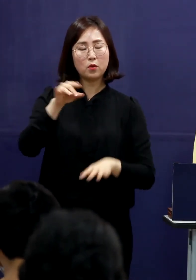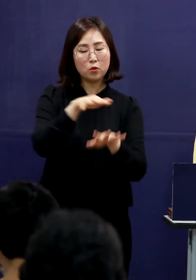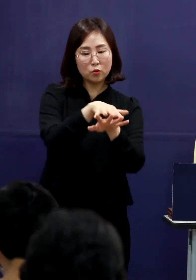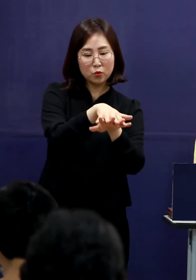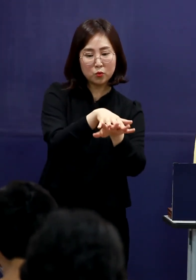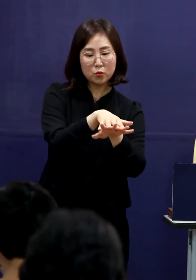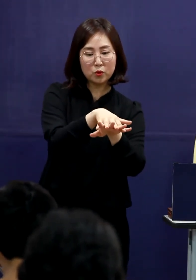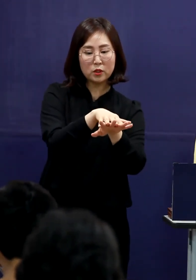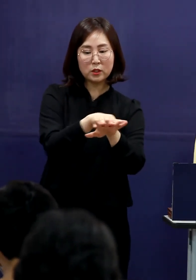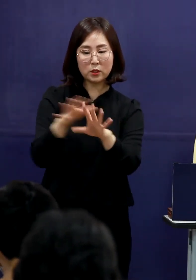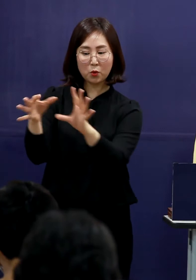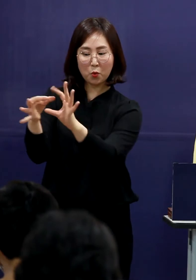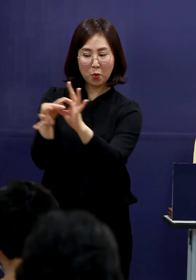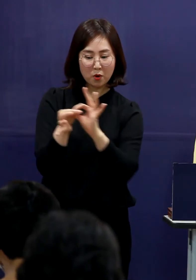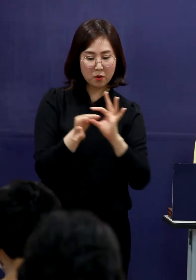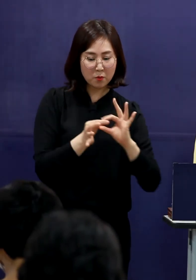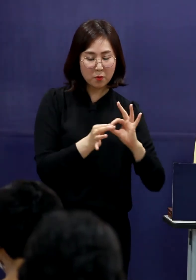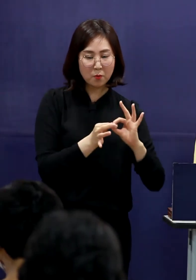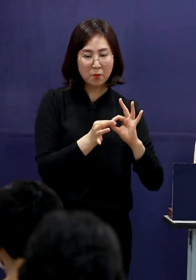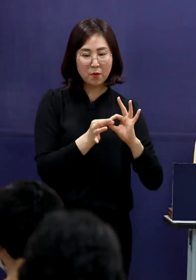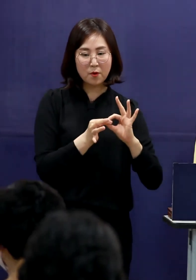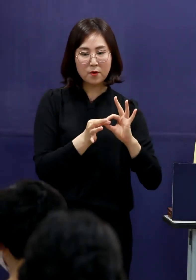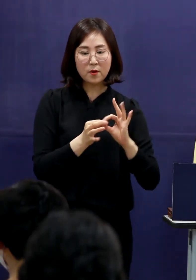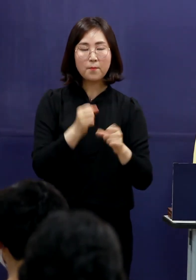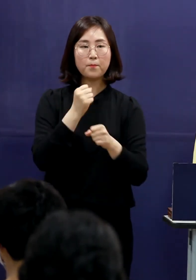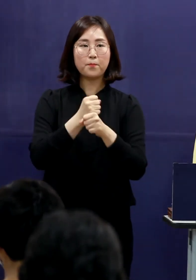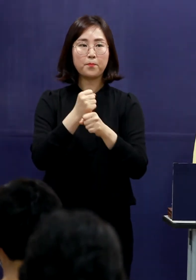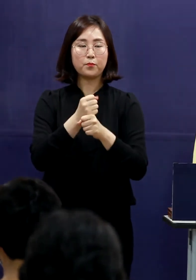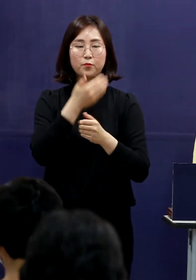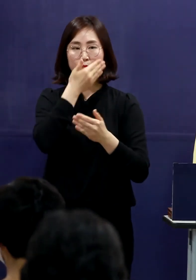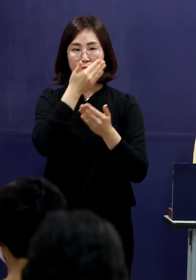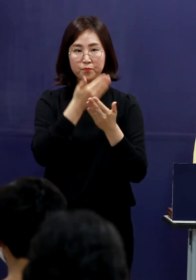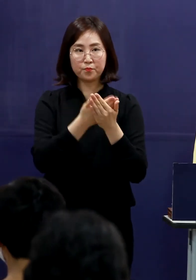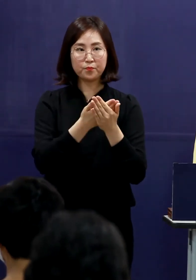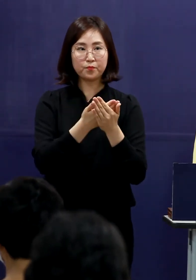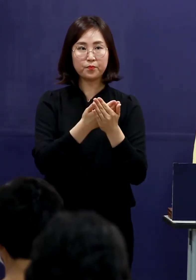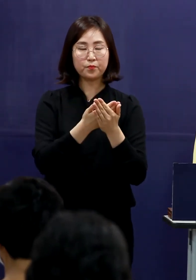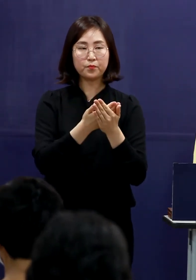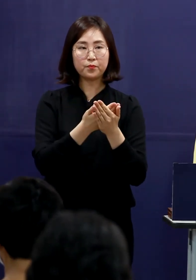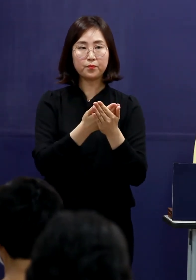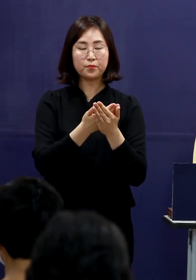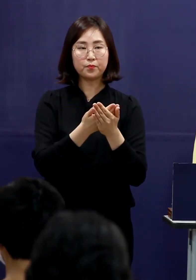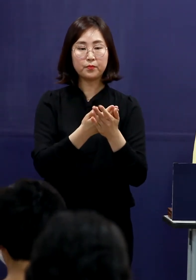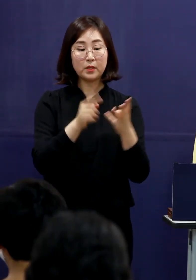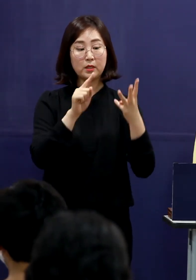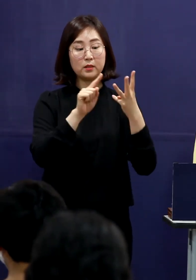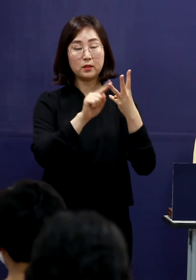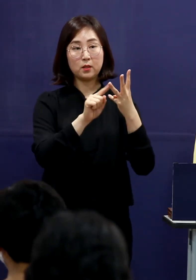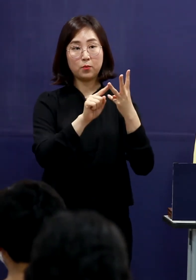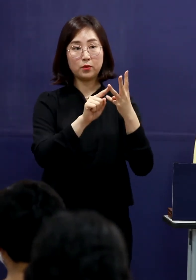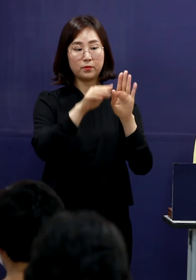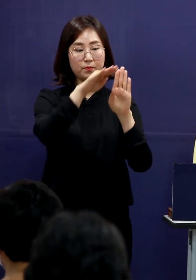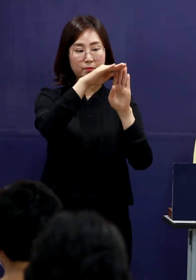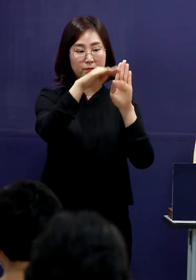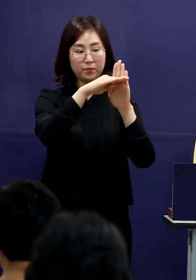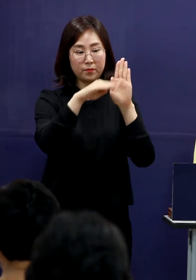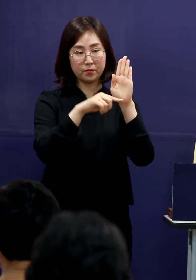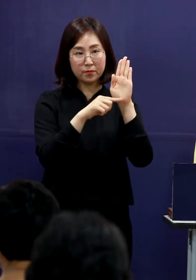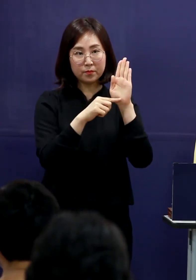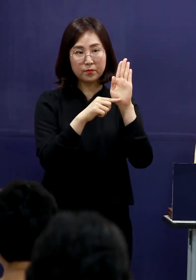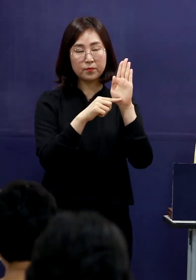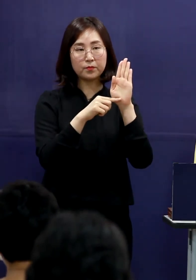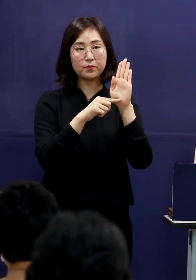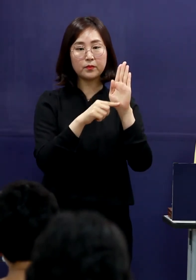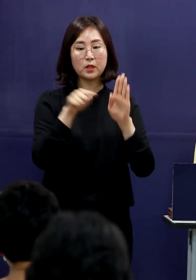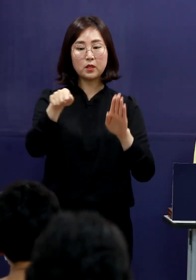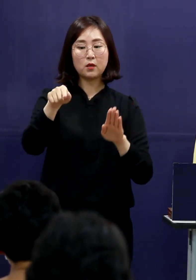인프라를 갖추는데 중점을 두었다면은 지금 이제 2단계, 3단계는 이 인프라를